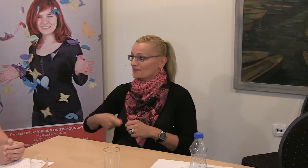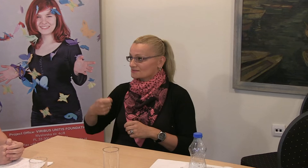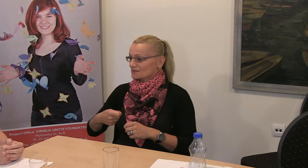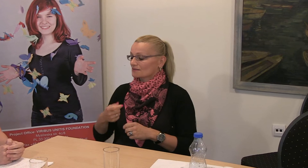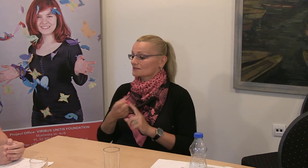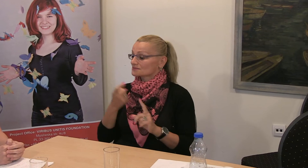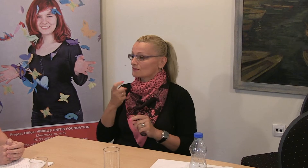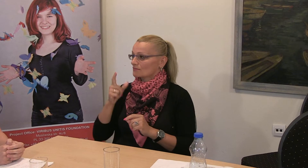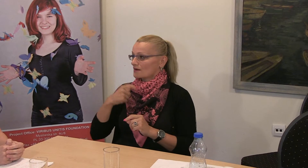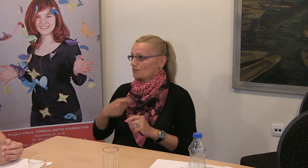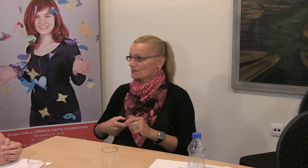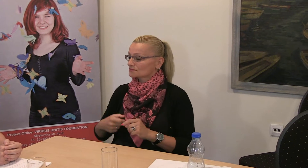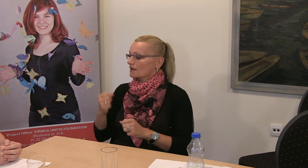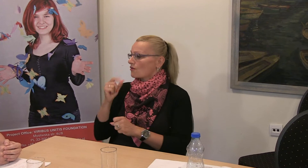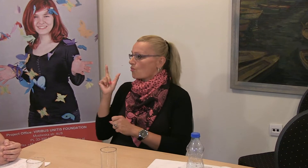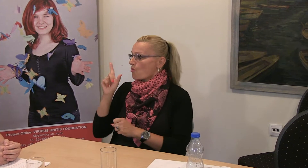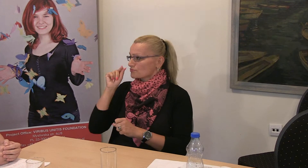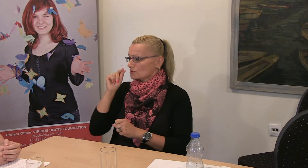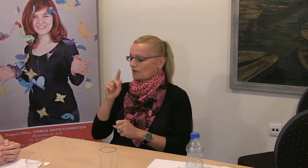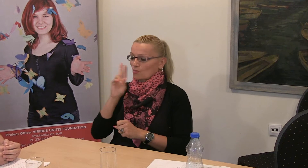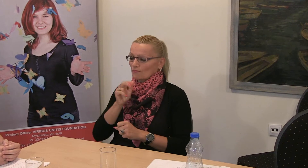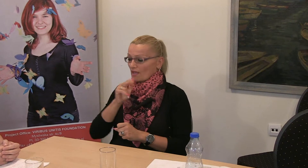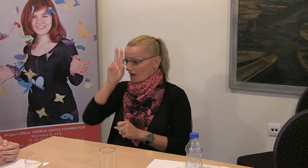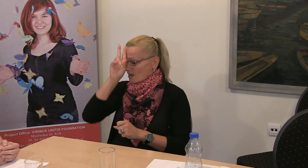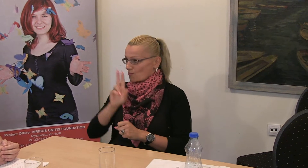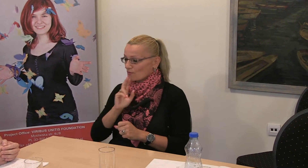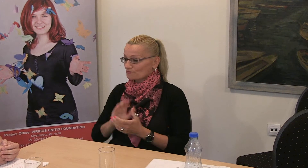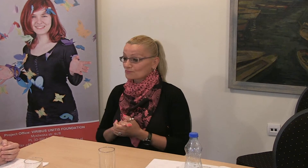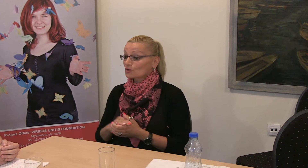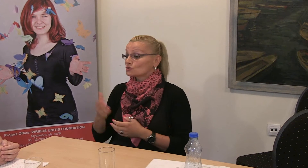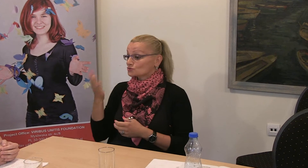Radim kao predsjednik Udruženja gluvih Kragujevac.